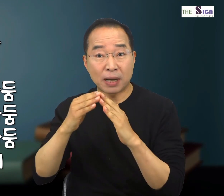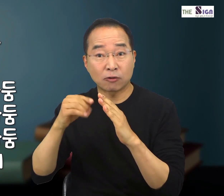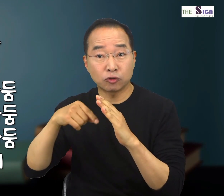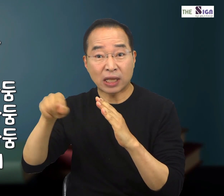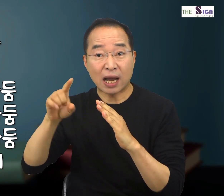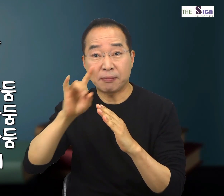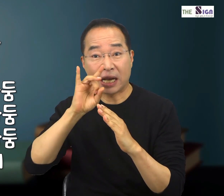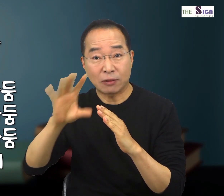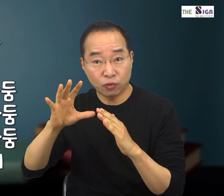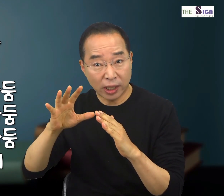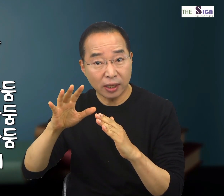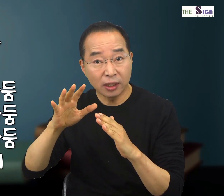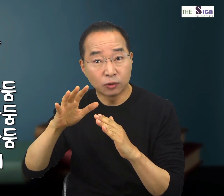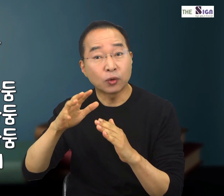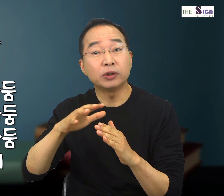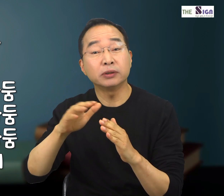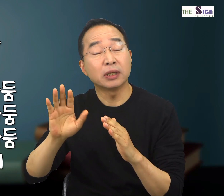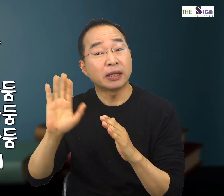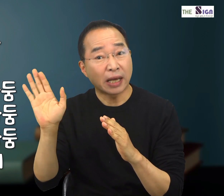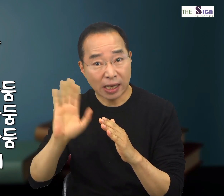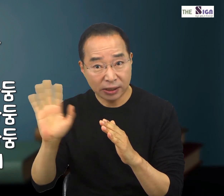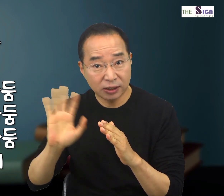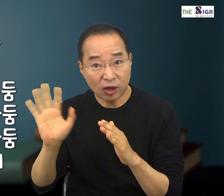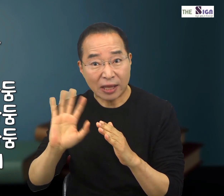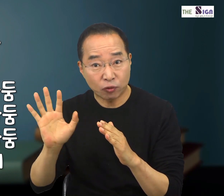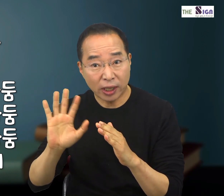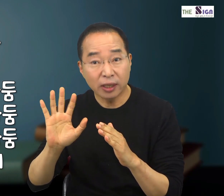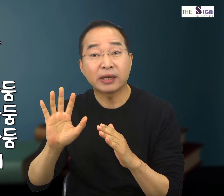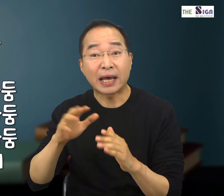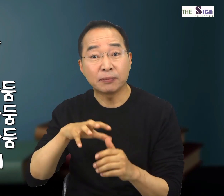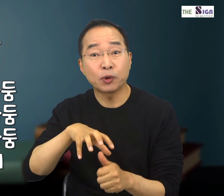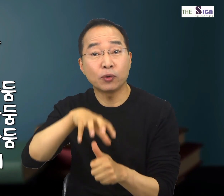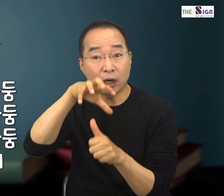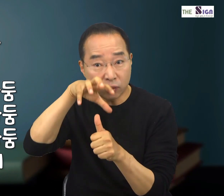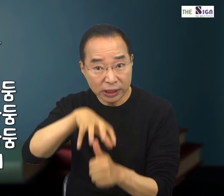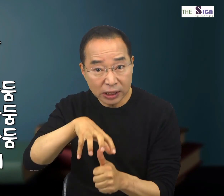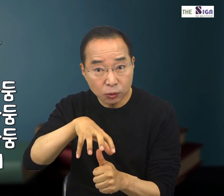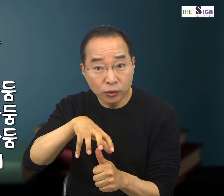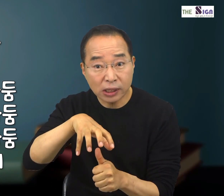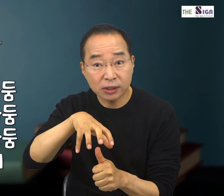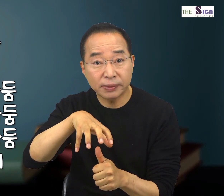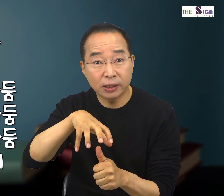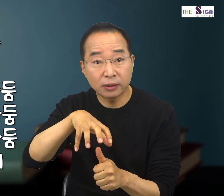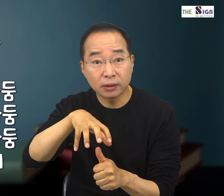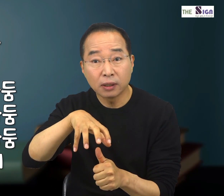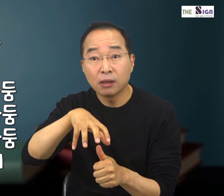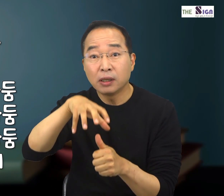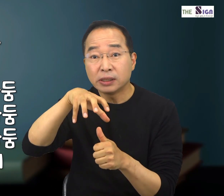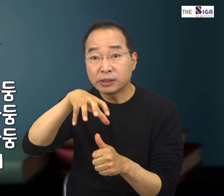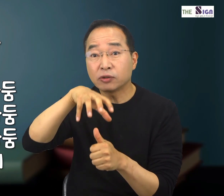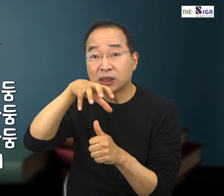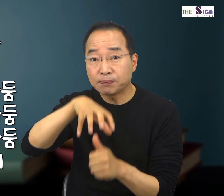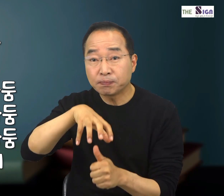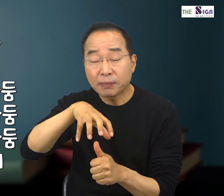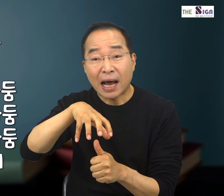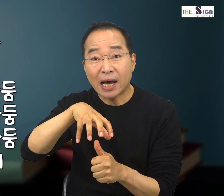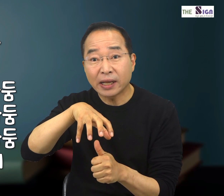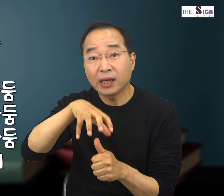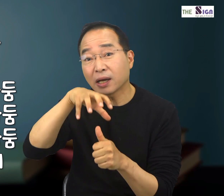밖으로 나가면 안 돼, 또는 나가는 거 안 돼 라는 표현하고 이 동작 쓰면은 실제로 집 안에